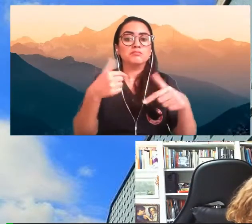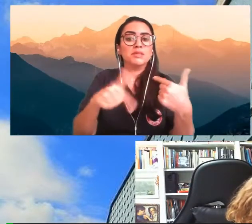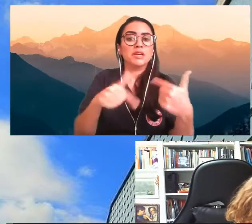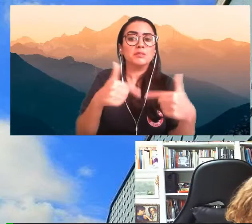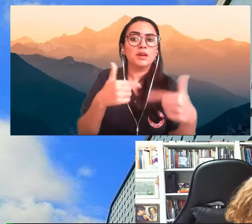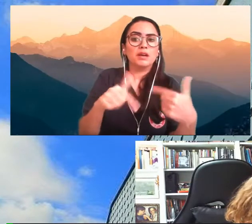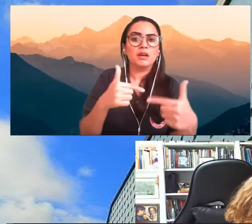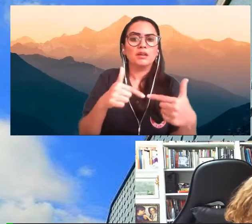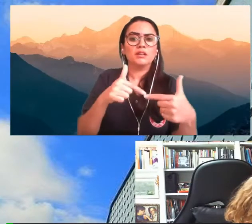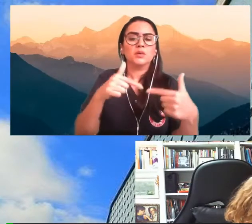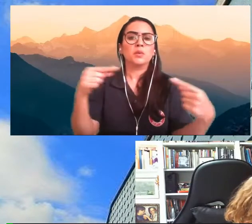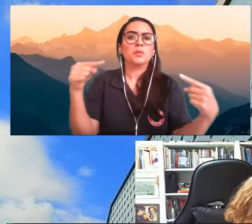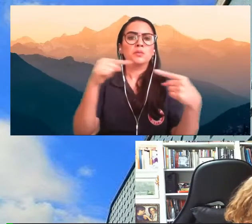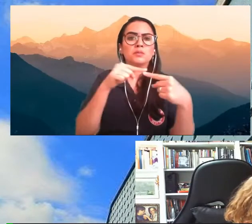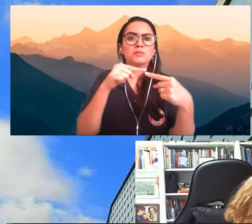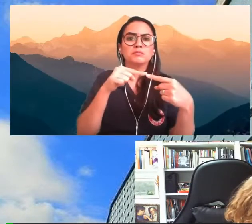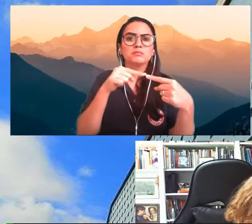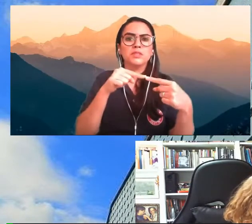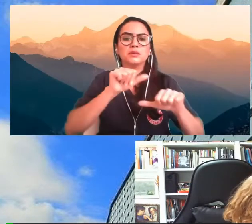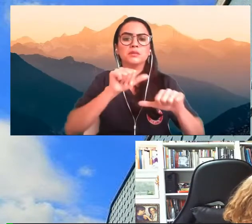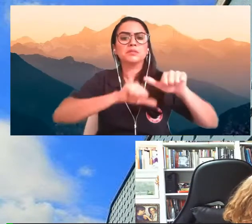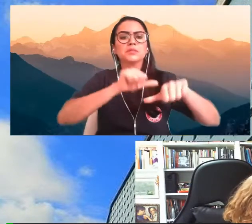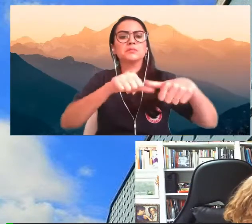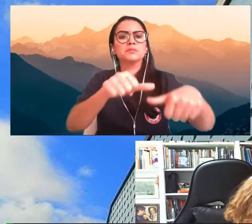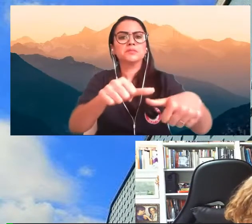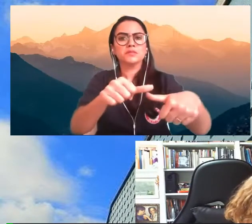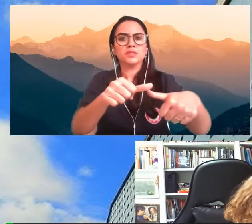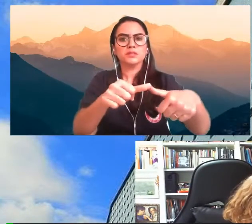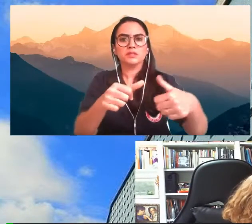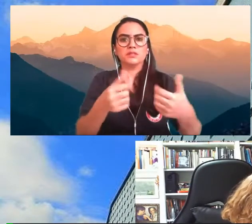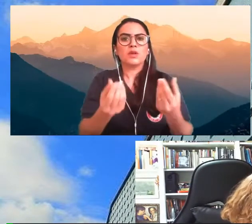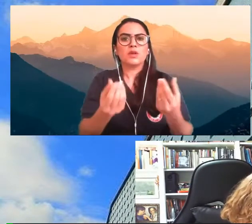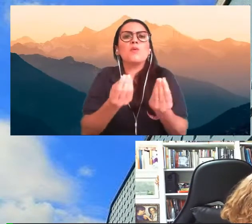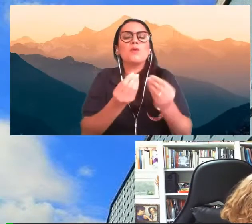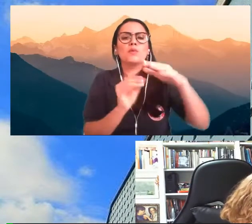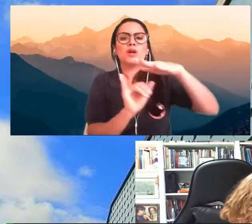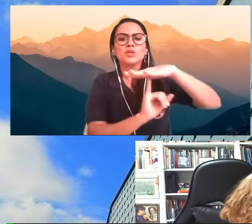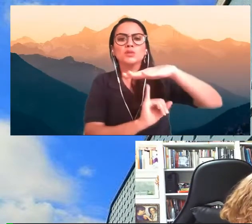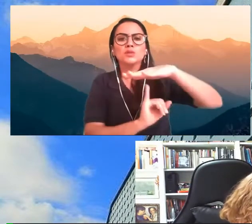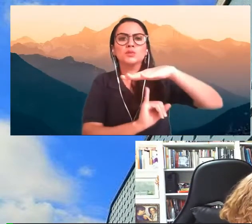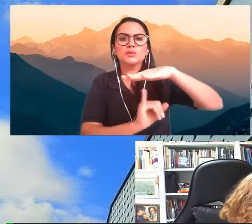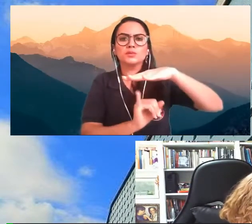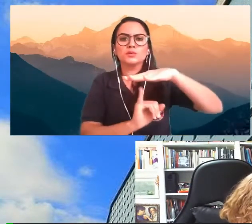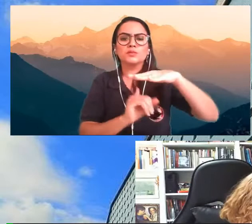como as nossas instituições, né, se acomodam, né,